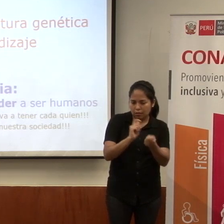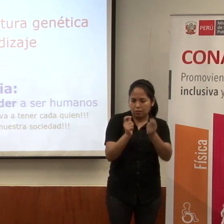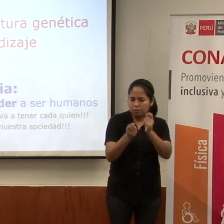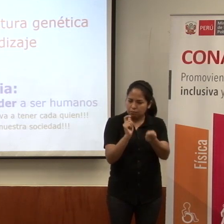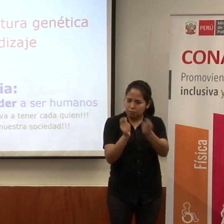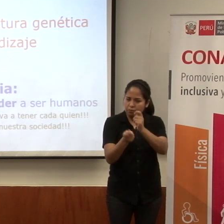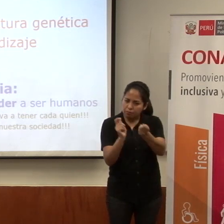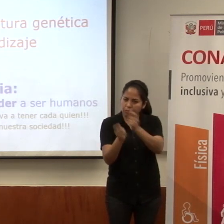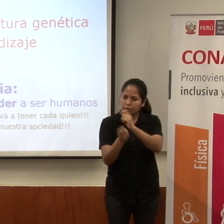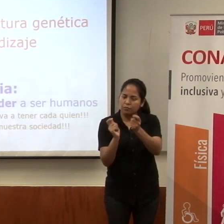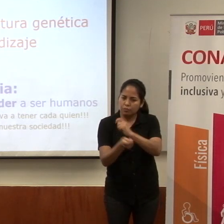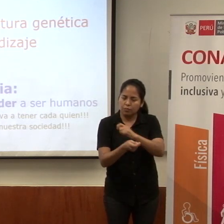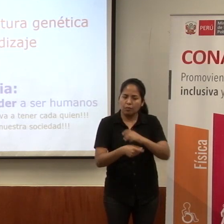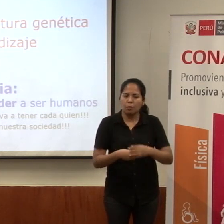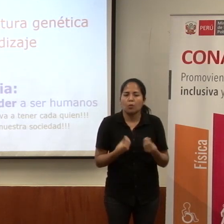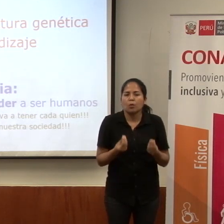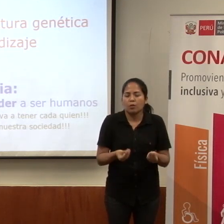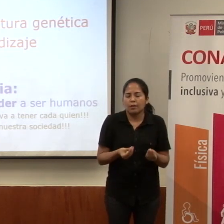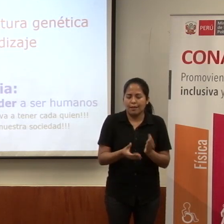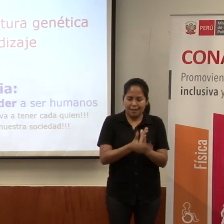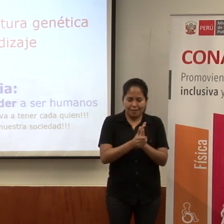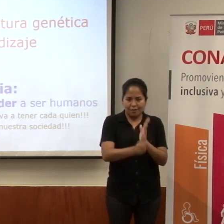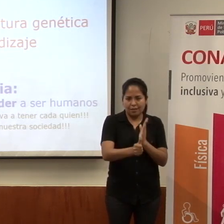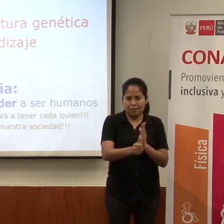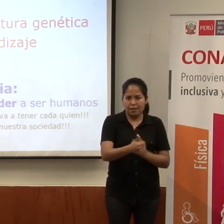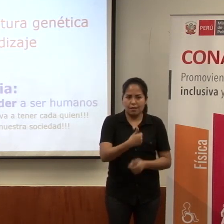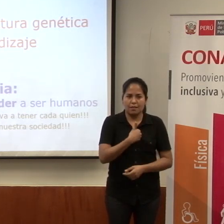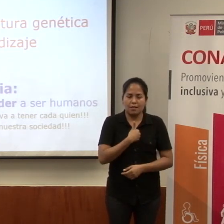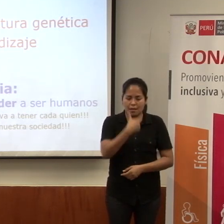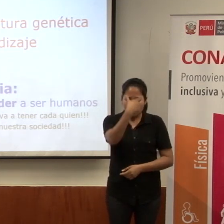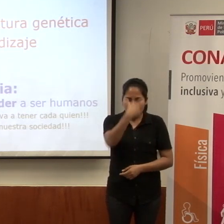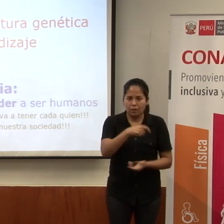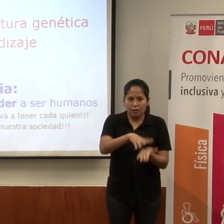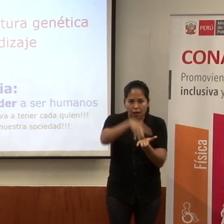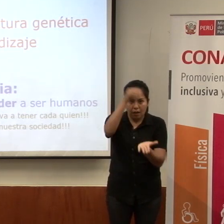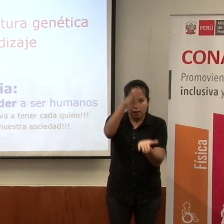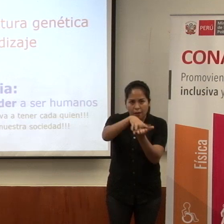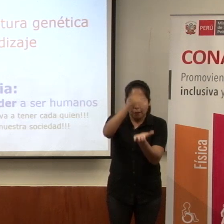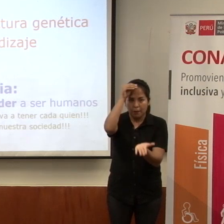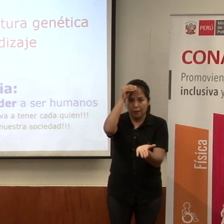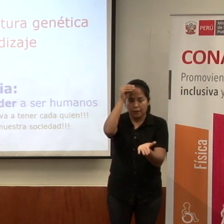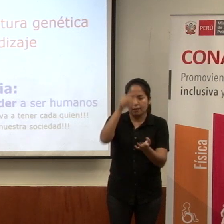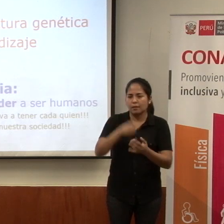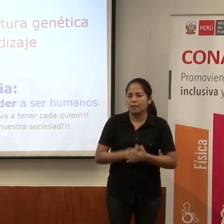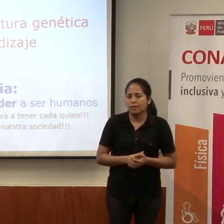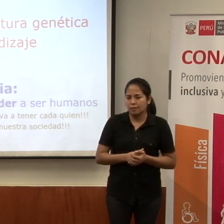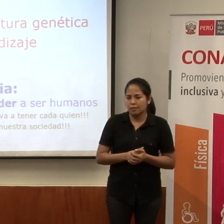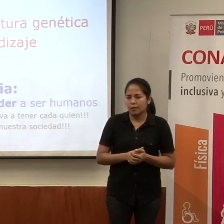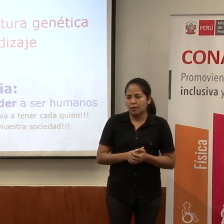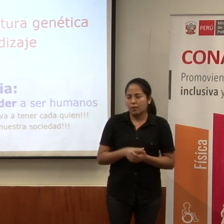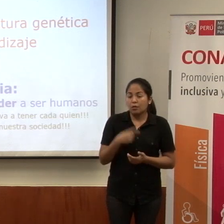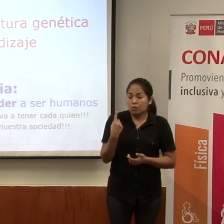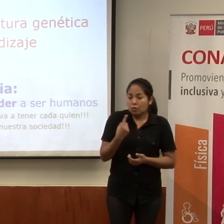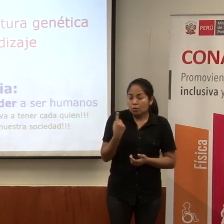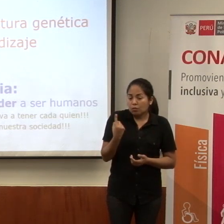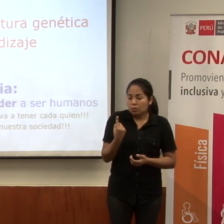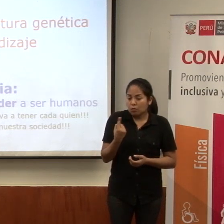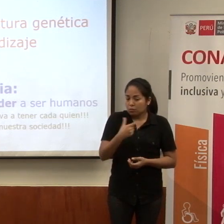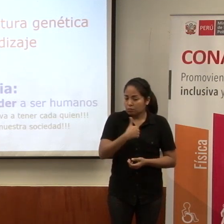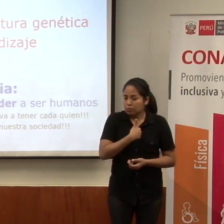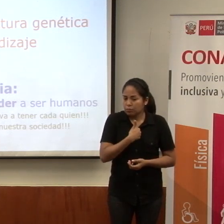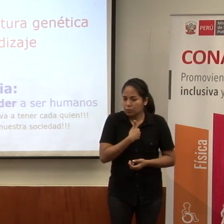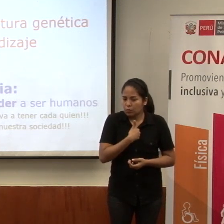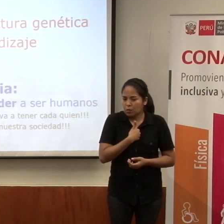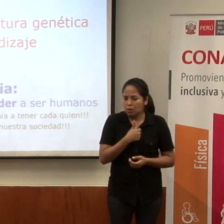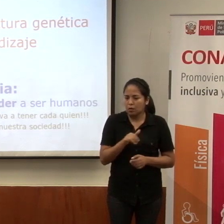que ver con la capacidad de aprender y el desarrollo especialmente de un órgano. No solo porque el ser humano y todos